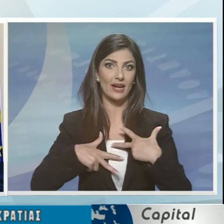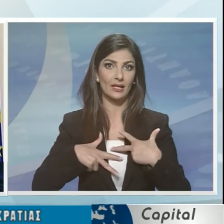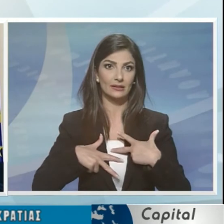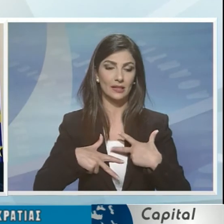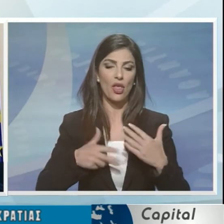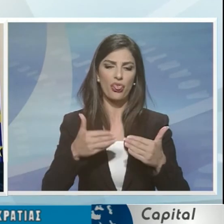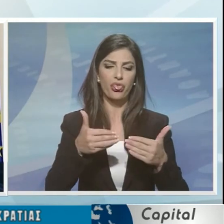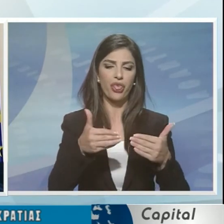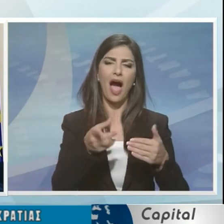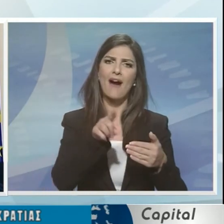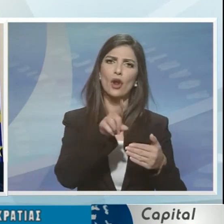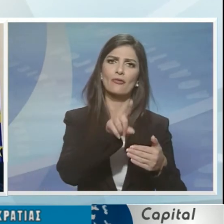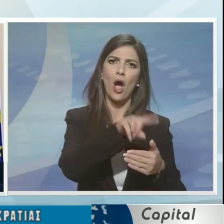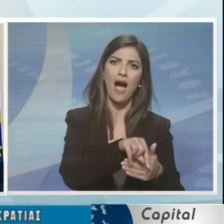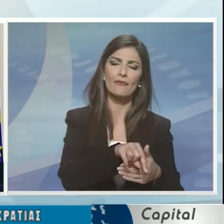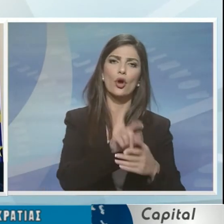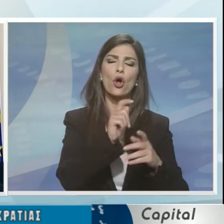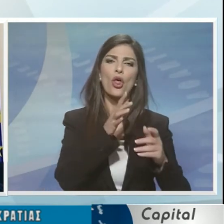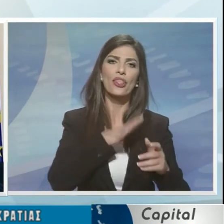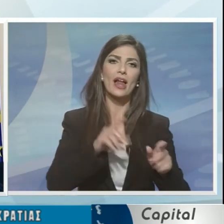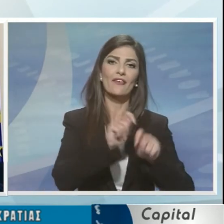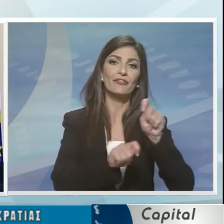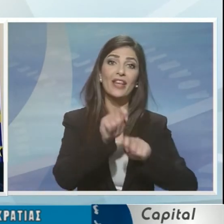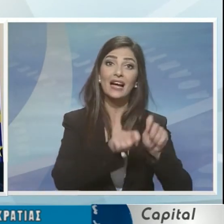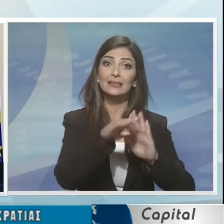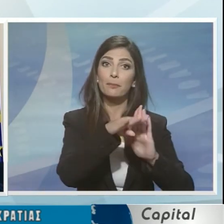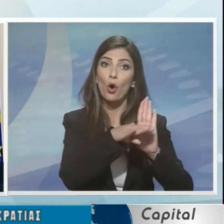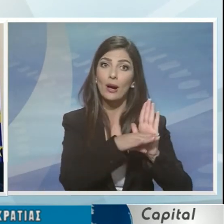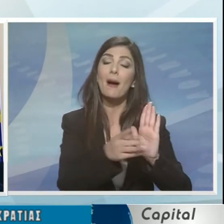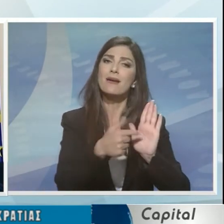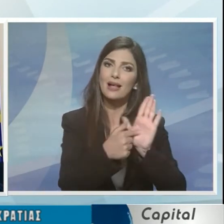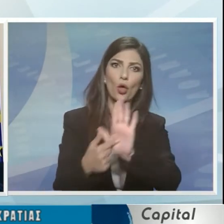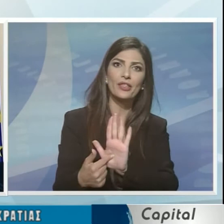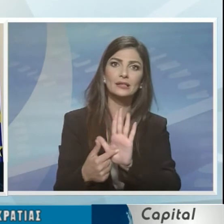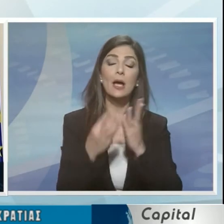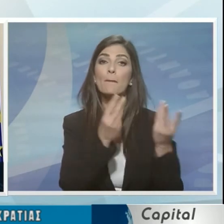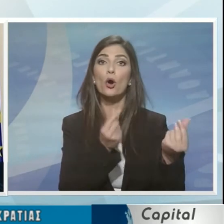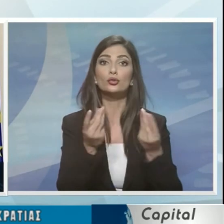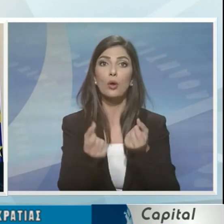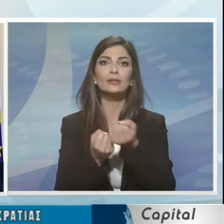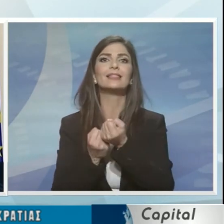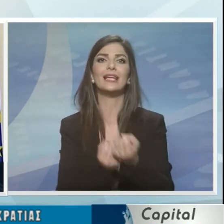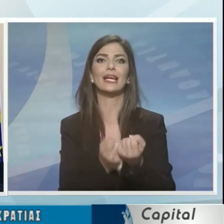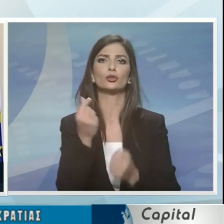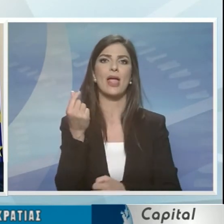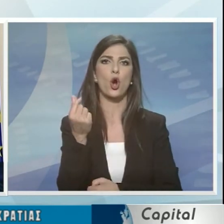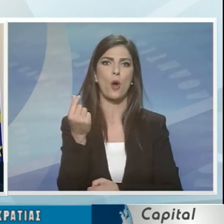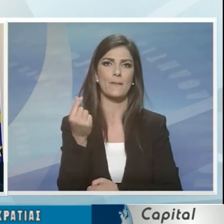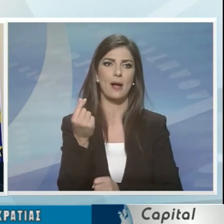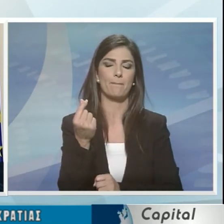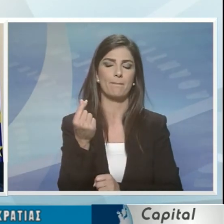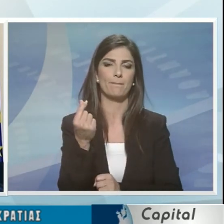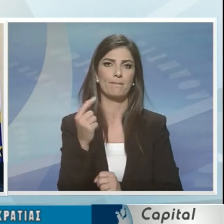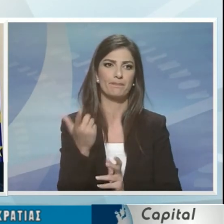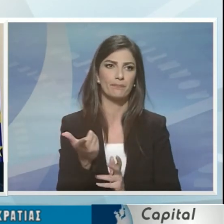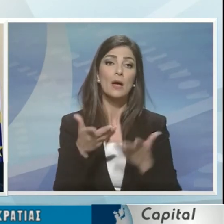επόμενες ημέρες θα παρουσιάσει ολοκληρωμένο πρόγραμμα στήριξης της οικονομίας στην βάση διαλόγου που